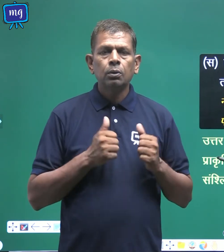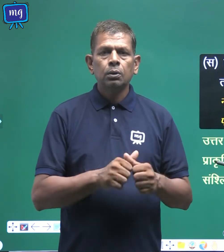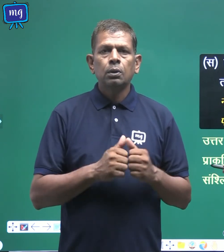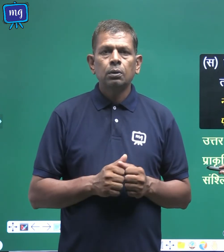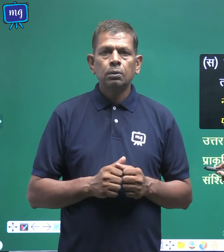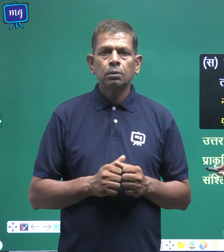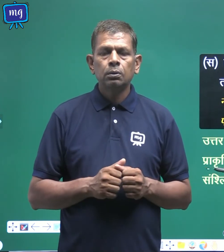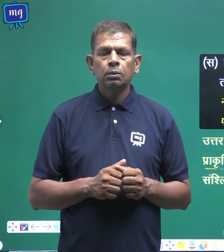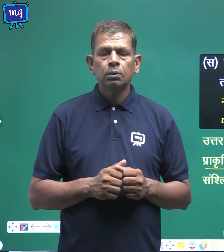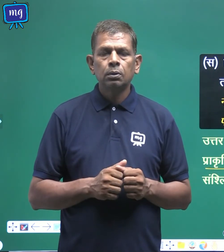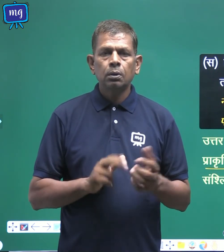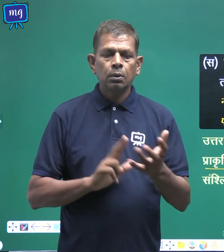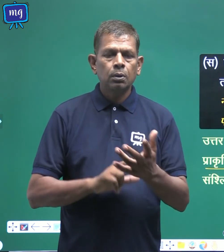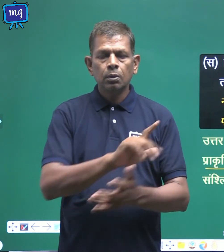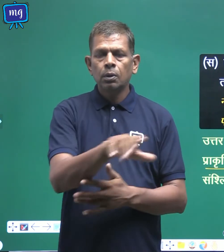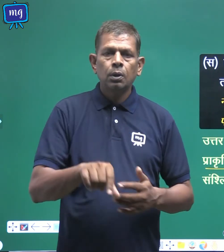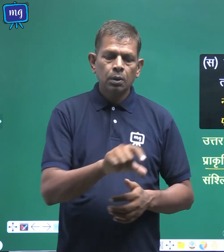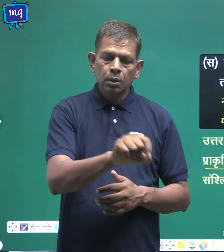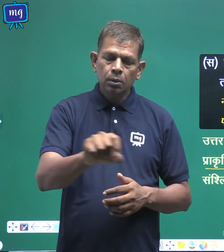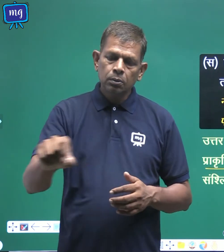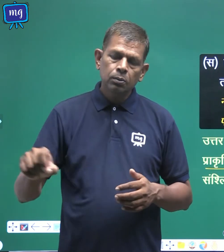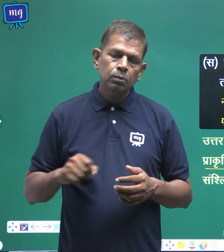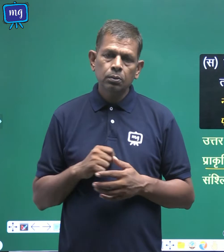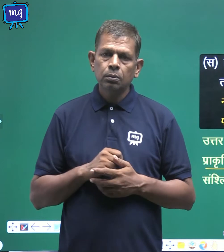उत्तर, प्राकृतिक तंतु।